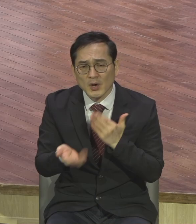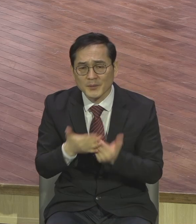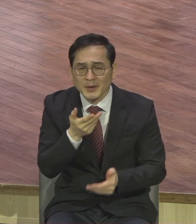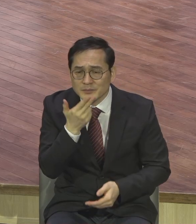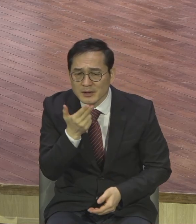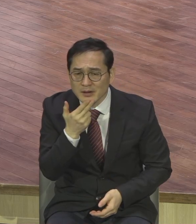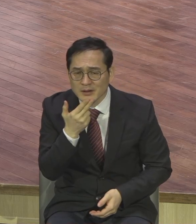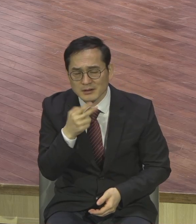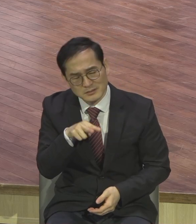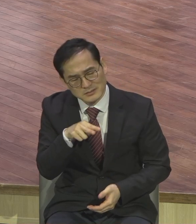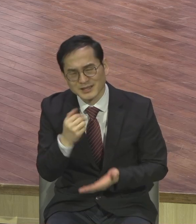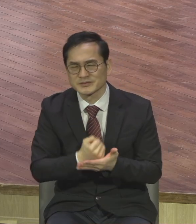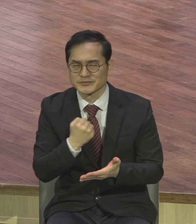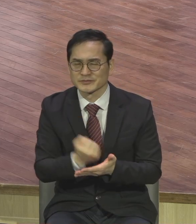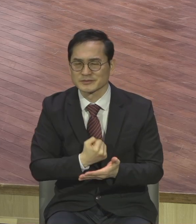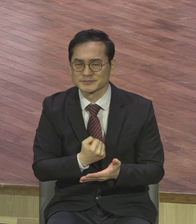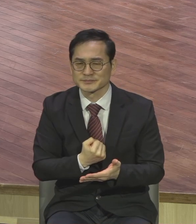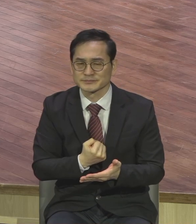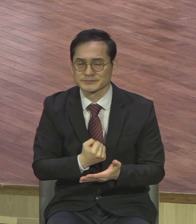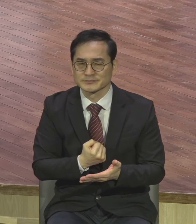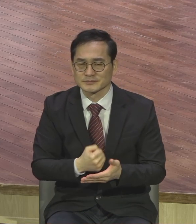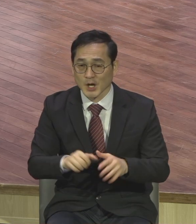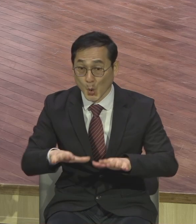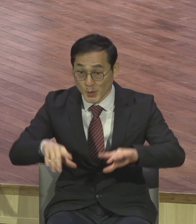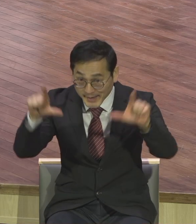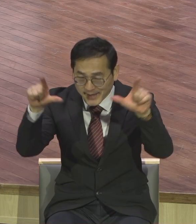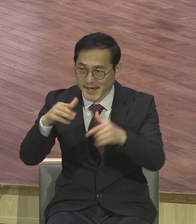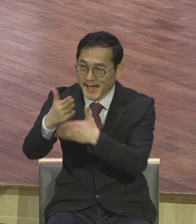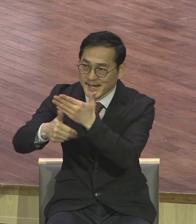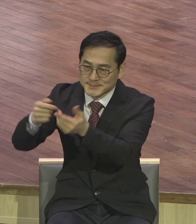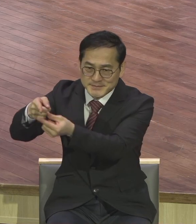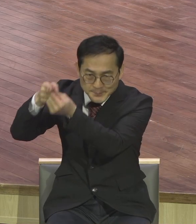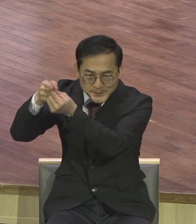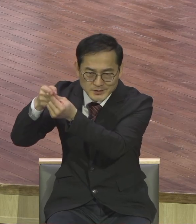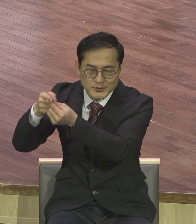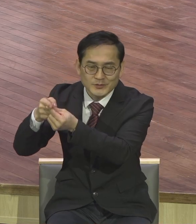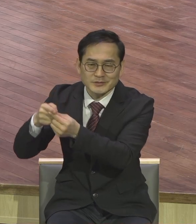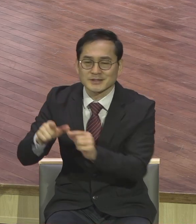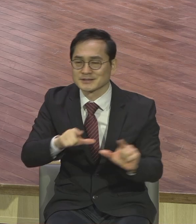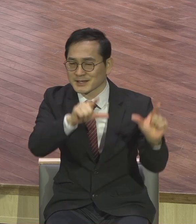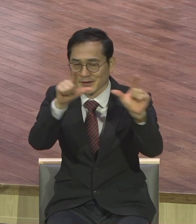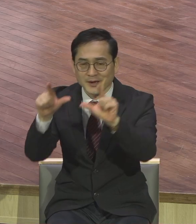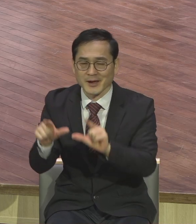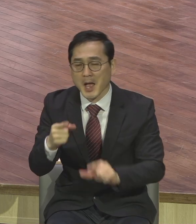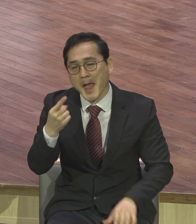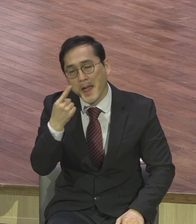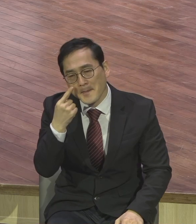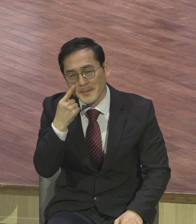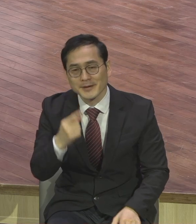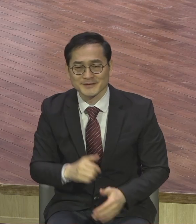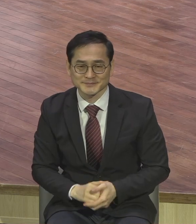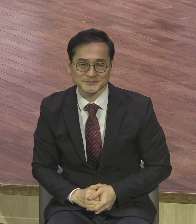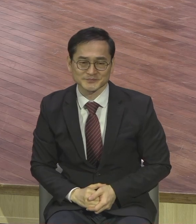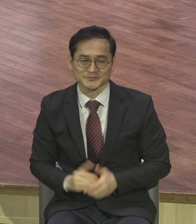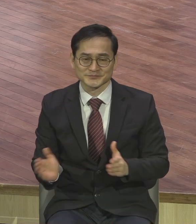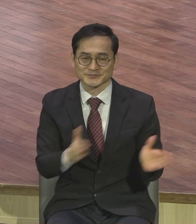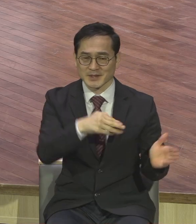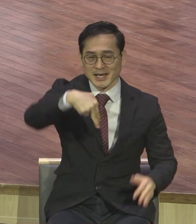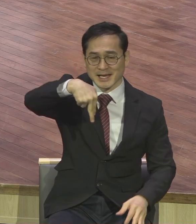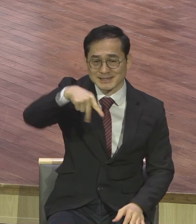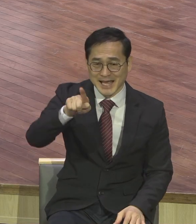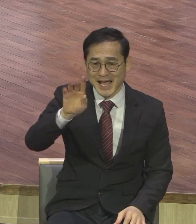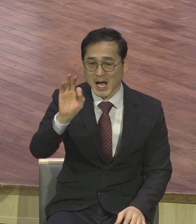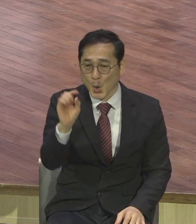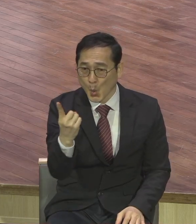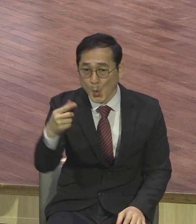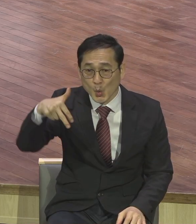동안 철저하게 하나님 우선순위로 한번 해보시기 바랍니다. 사오정이 축구를